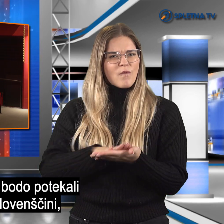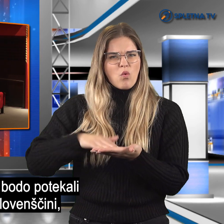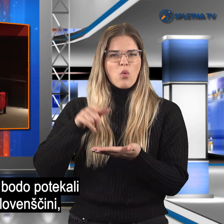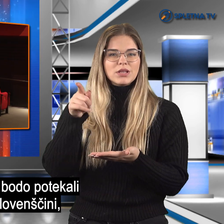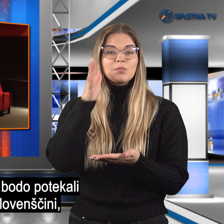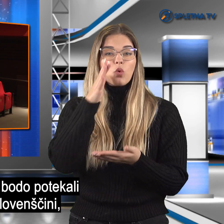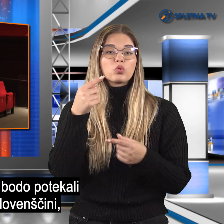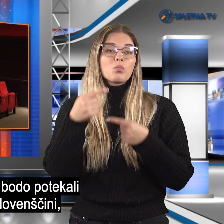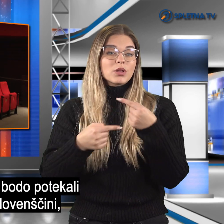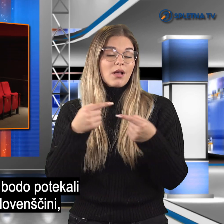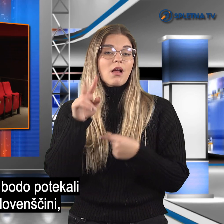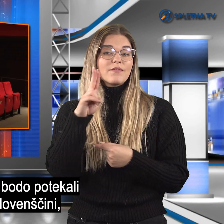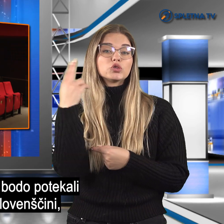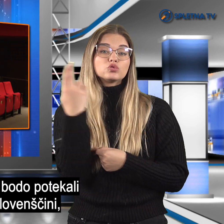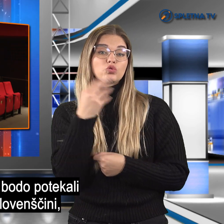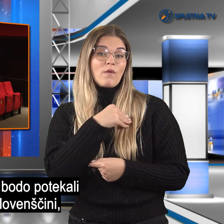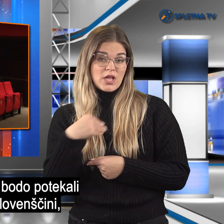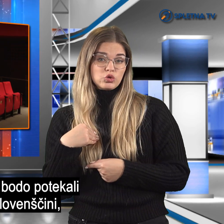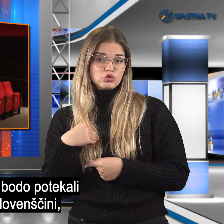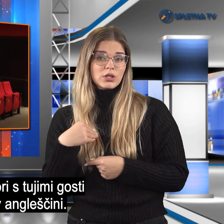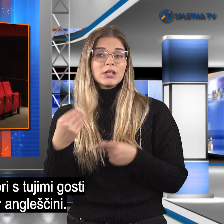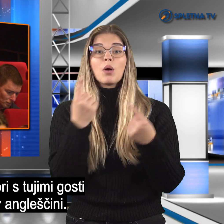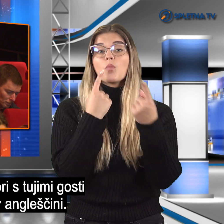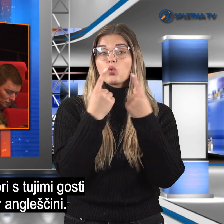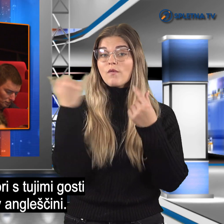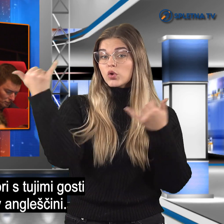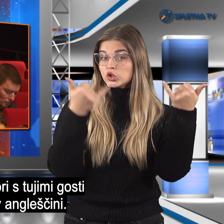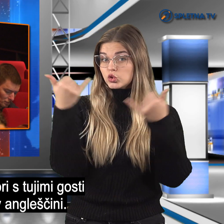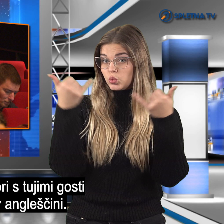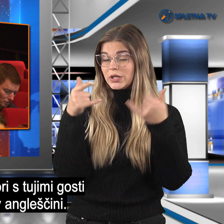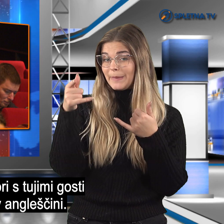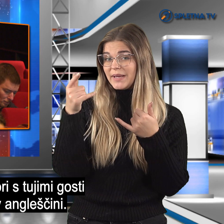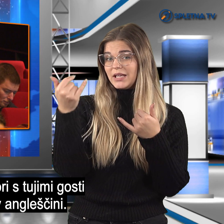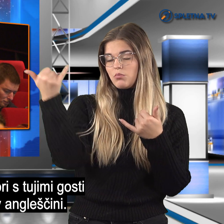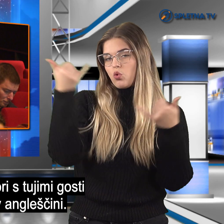Uvodi bodo potekali v slovenščini, pogovori s tujimi gosti pa v angleščini.